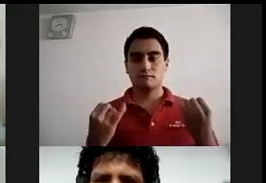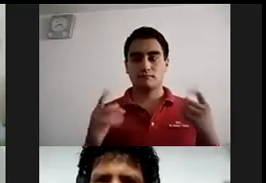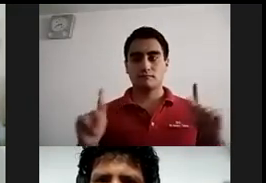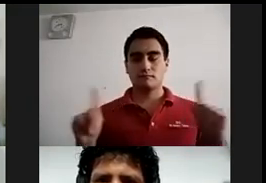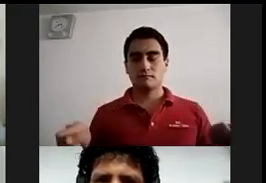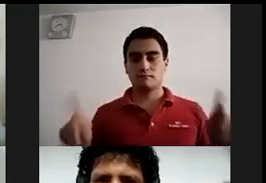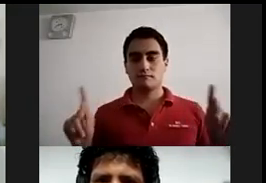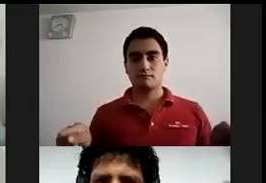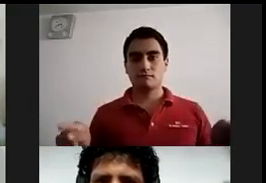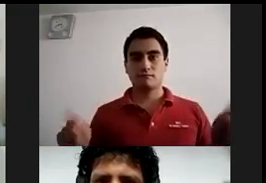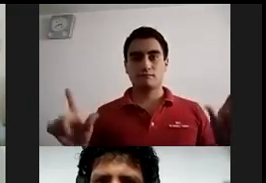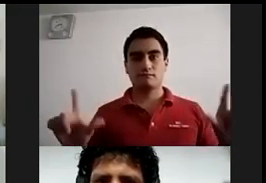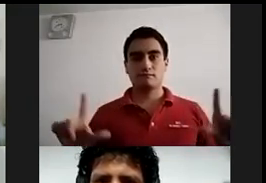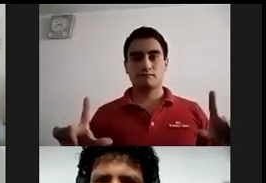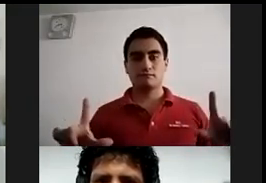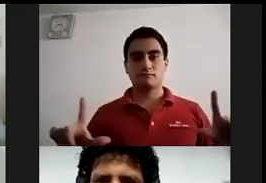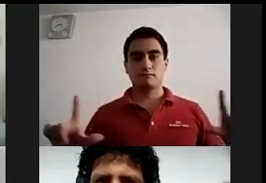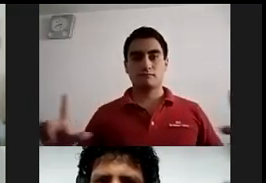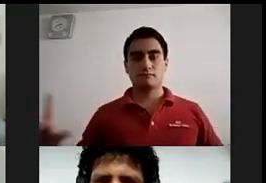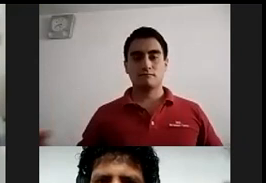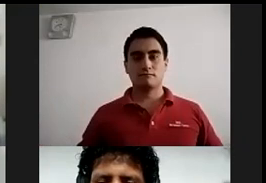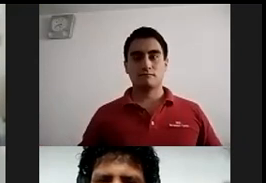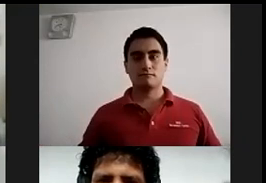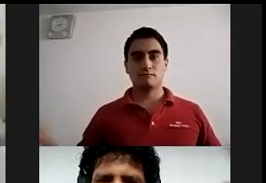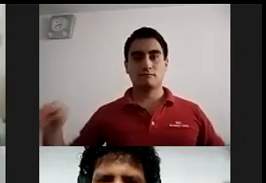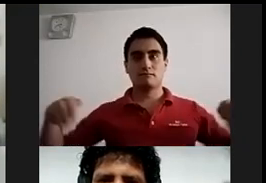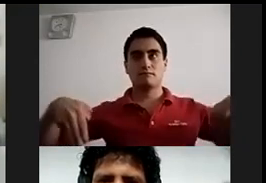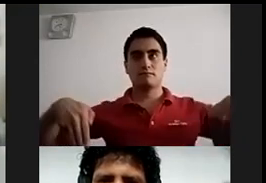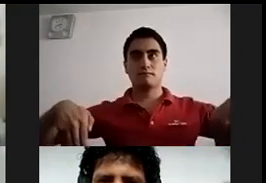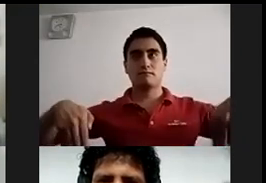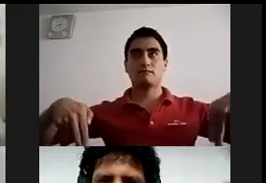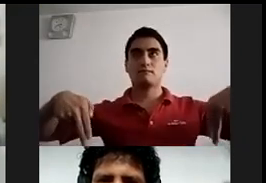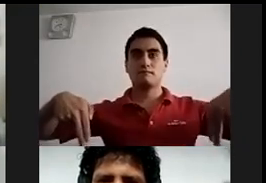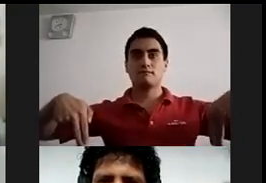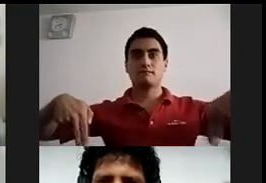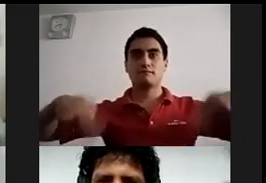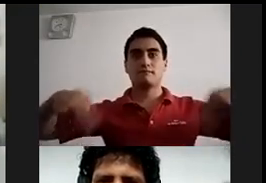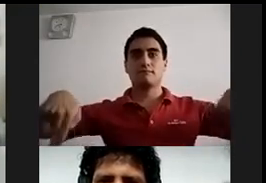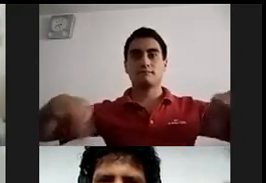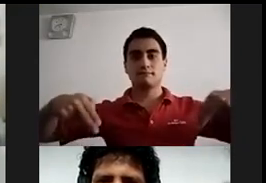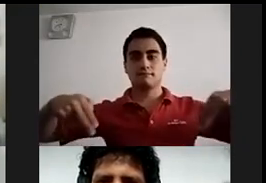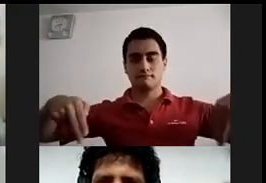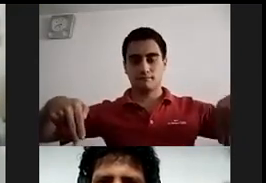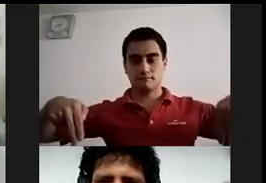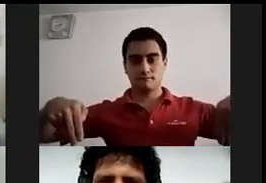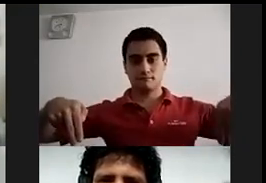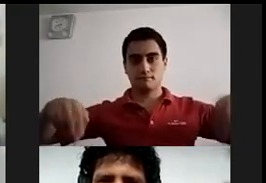a la hora con 5 es la última persona que entra. De 10.05 a 10.10 hacemos el pase de lista. Hoy no hicimos pase de lista, todos tienen